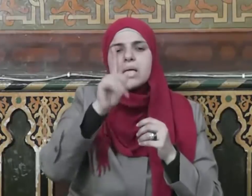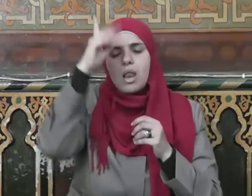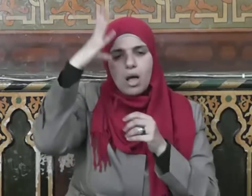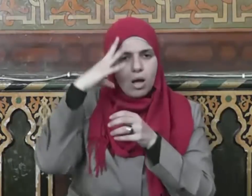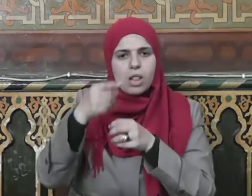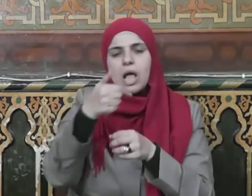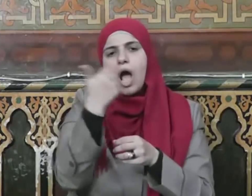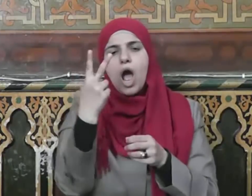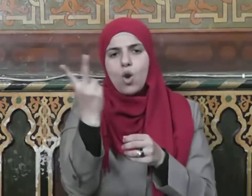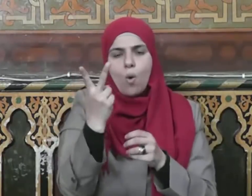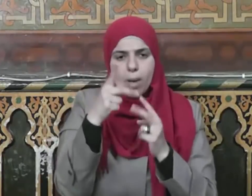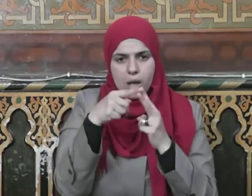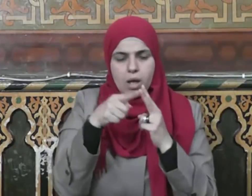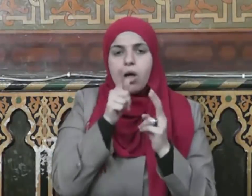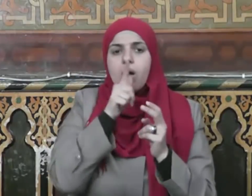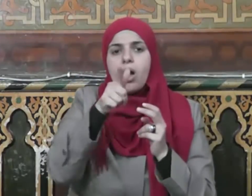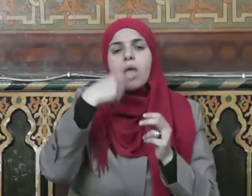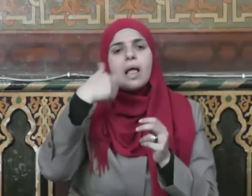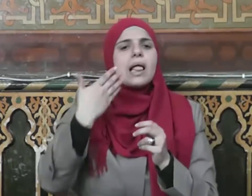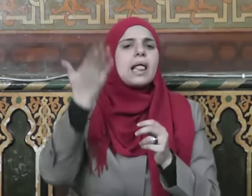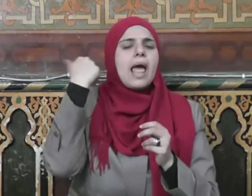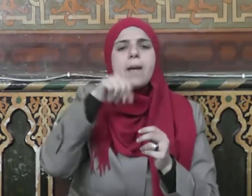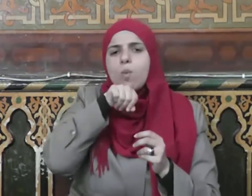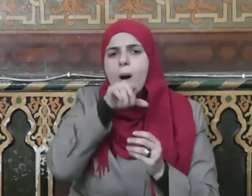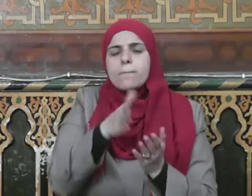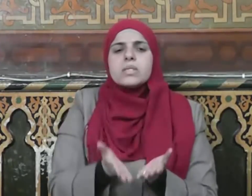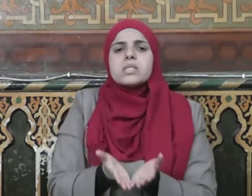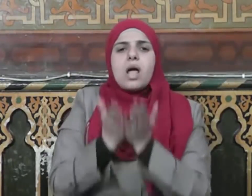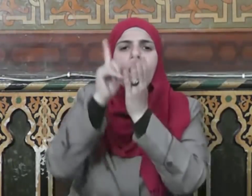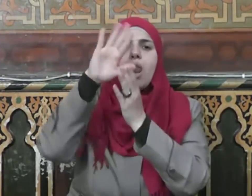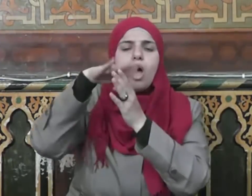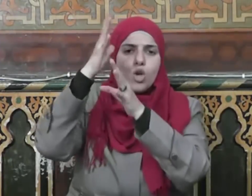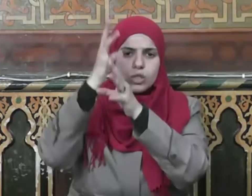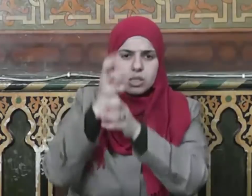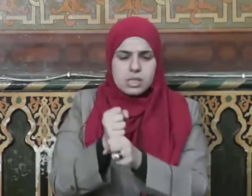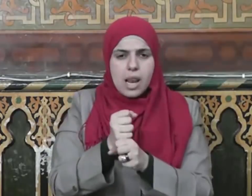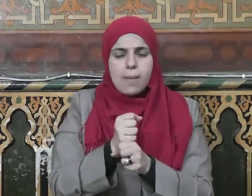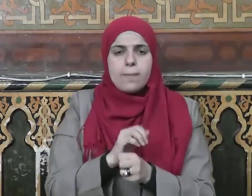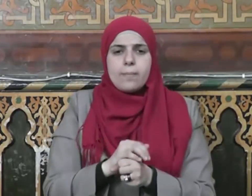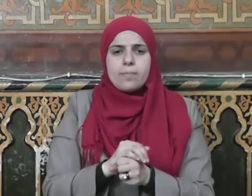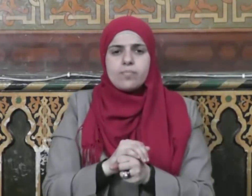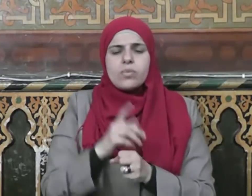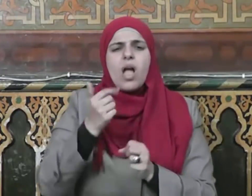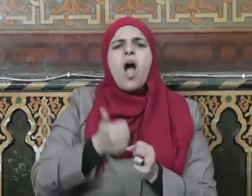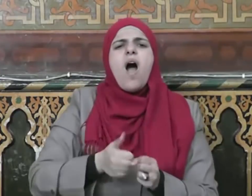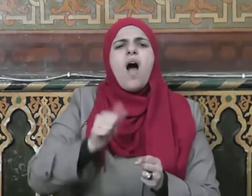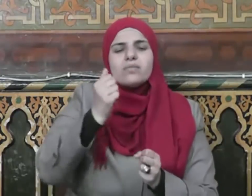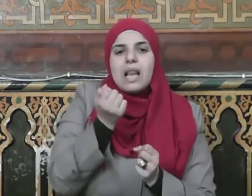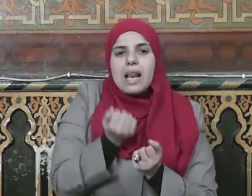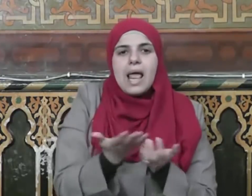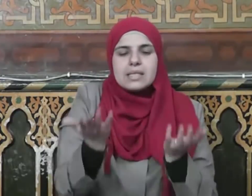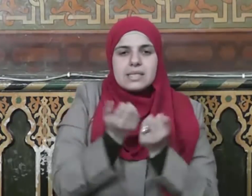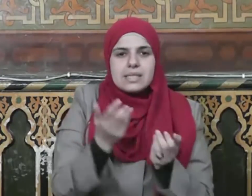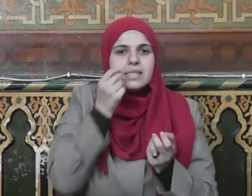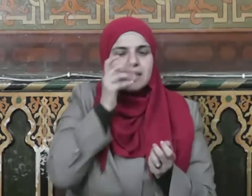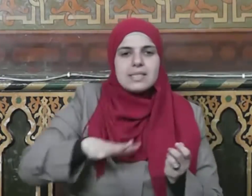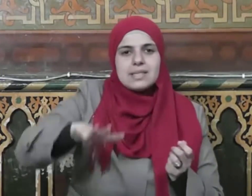عنهما قال: كان رسول الله صلى الله عليه وسلم أجود الناس، وكان أجود